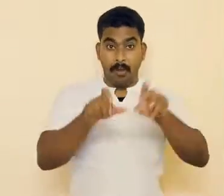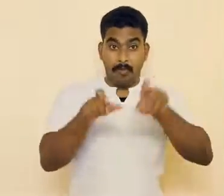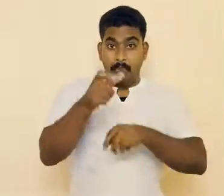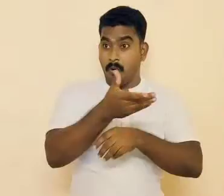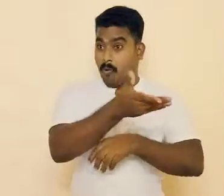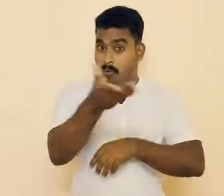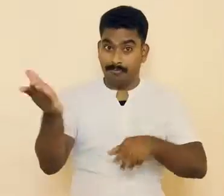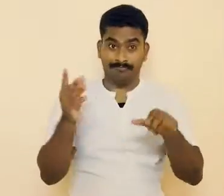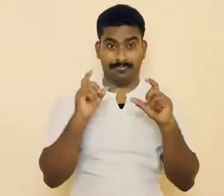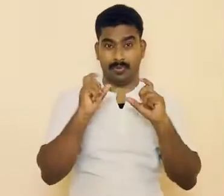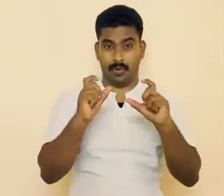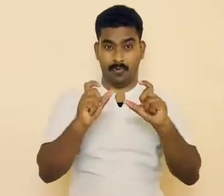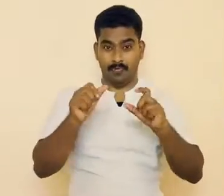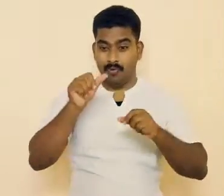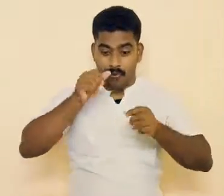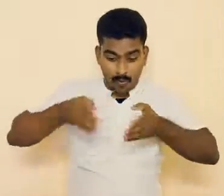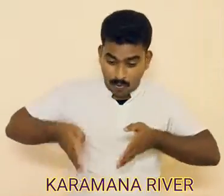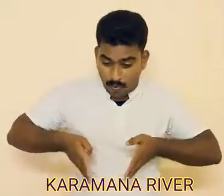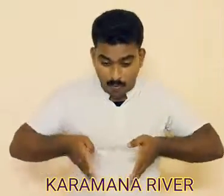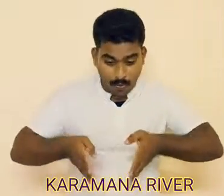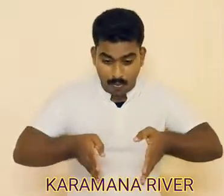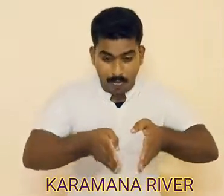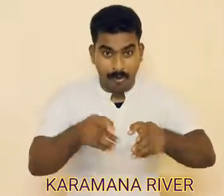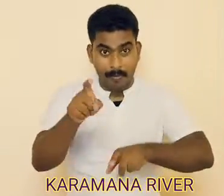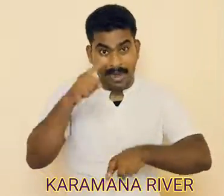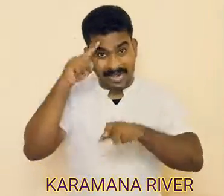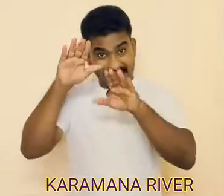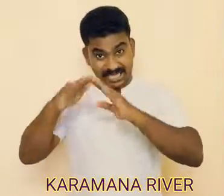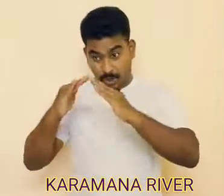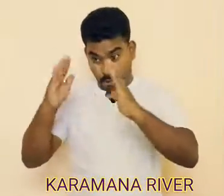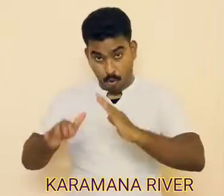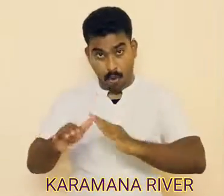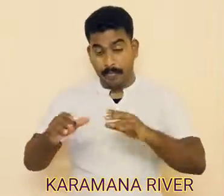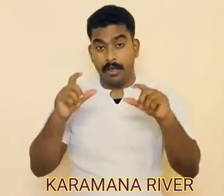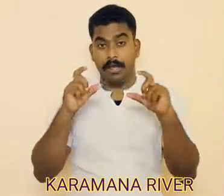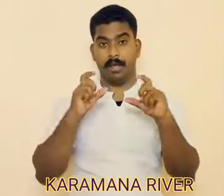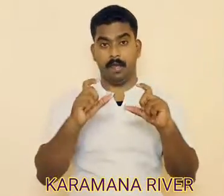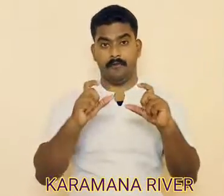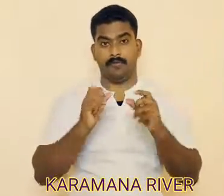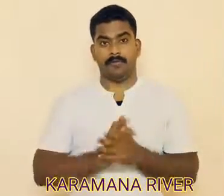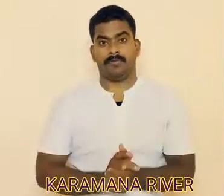കരമന ആറിന്റെ തീരങ്ങളിൽ ഉള്ളവർ ജാഗ്രത പാലിക്കണമെന്ന് അറിയിപ്പ്.